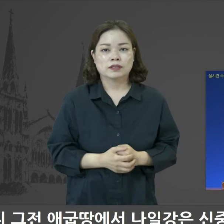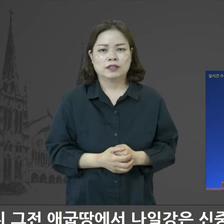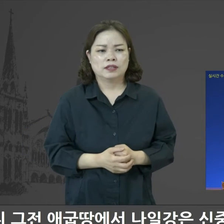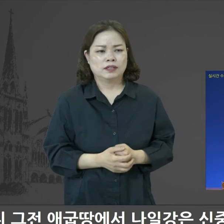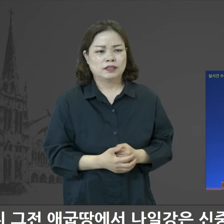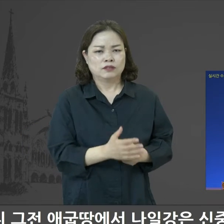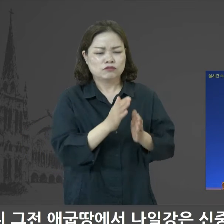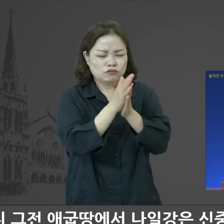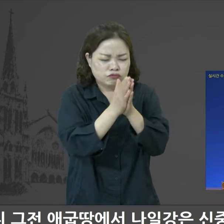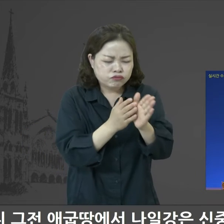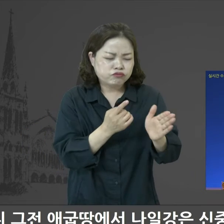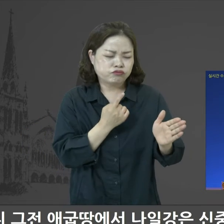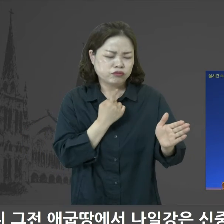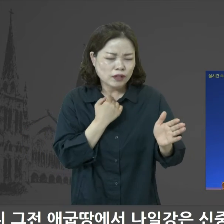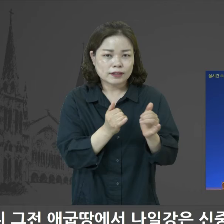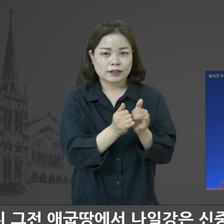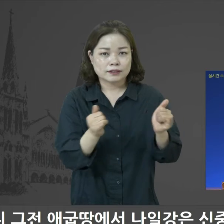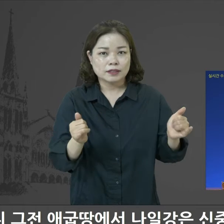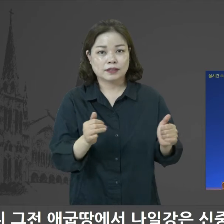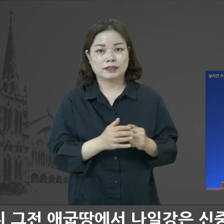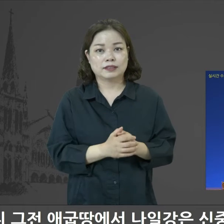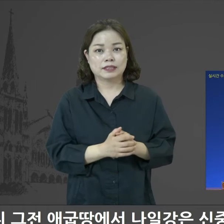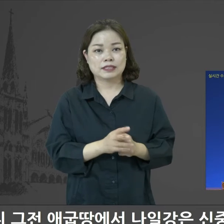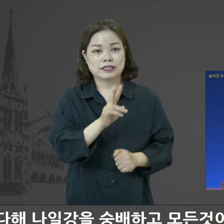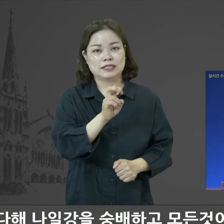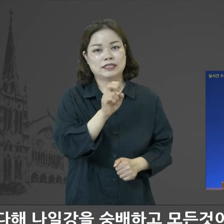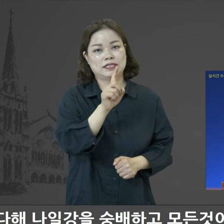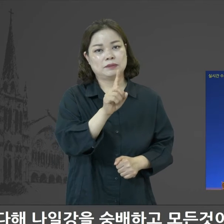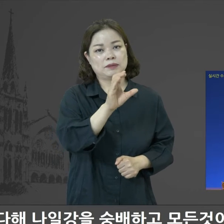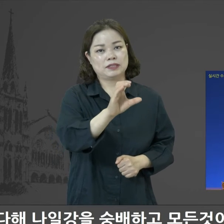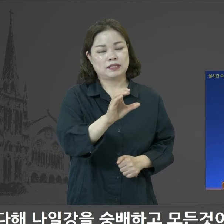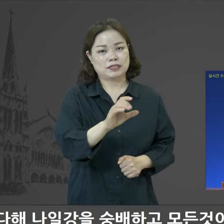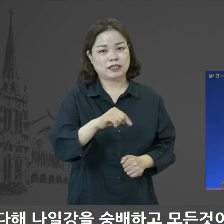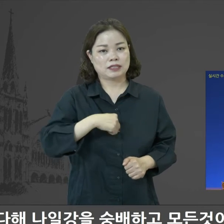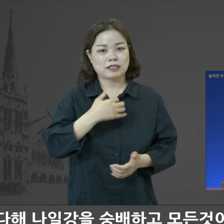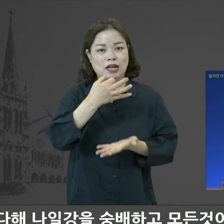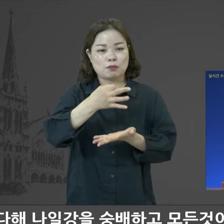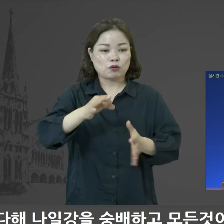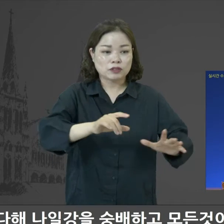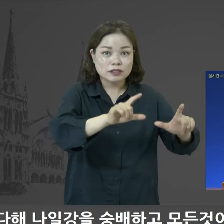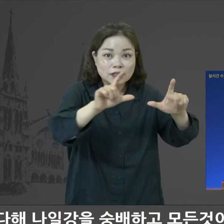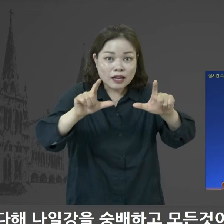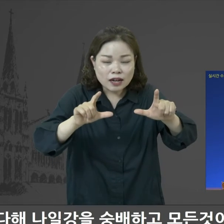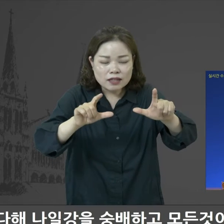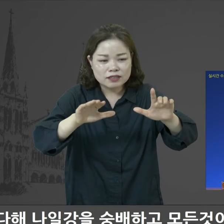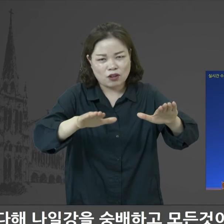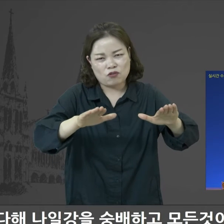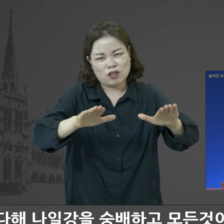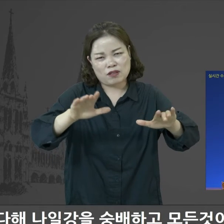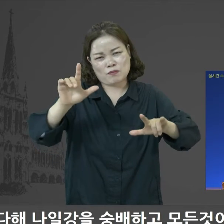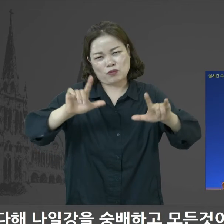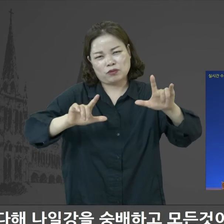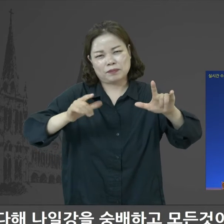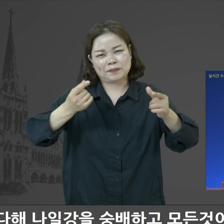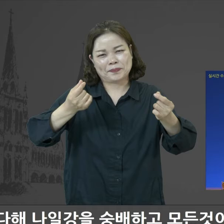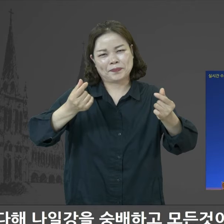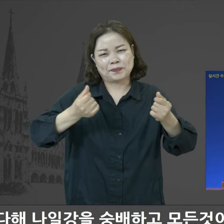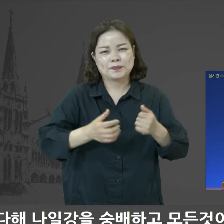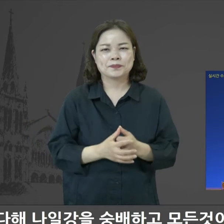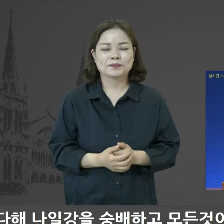나일강을 숭배했던 애굽 사람들은 마치 21세기 자본주의 시대를 살아가는 현대인들의 모습을 보여주는 것